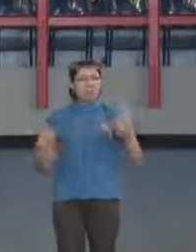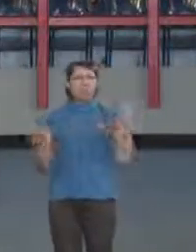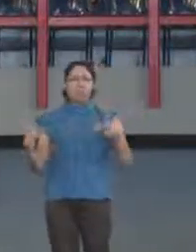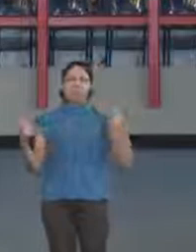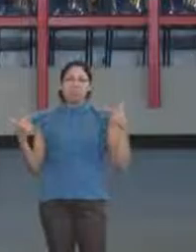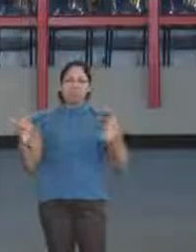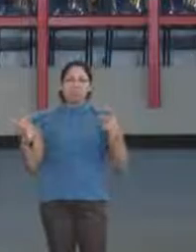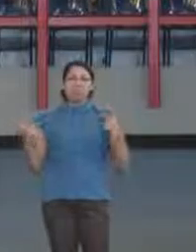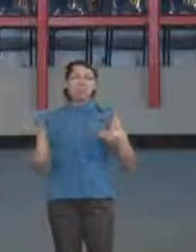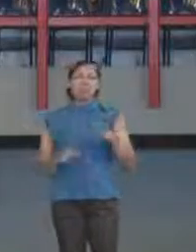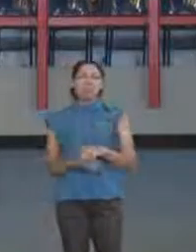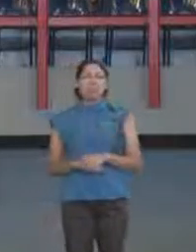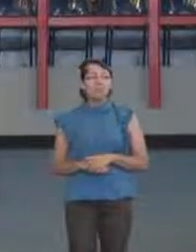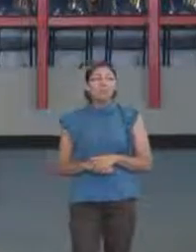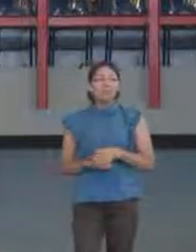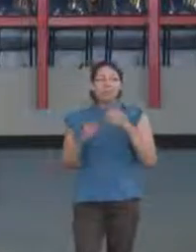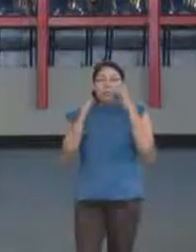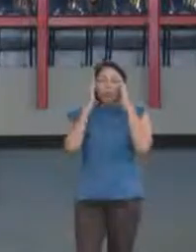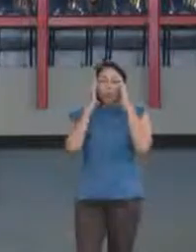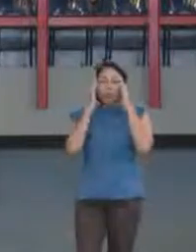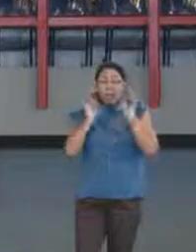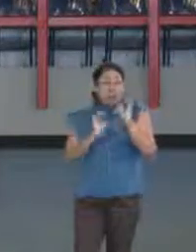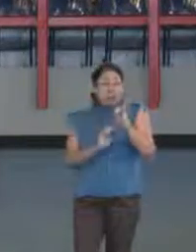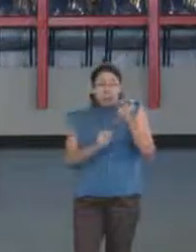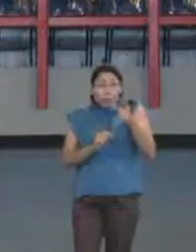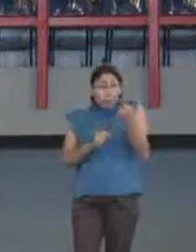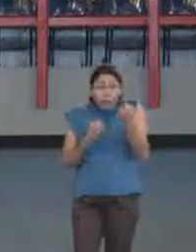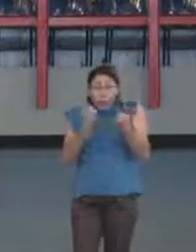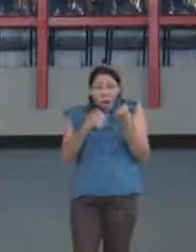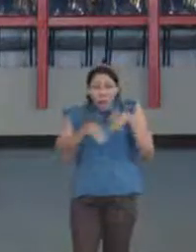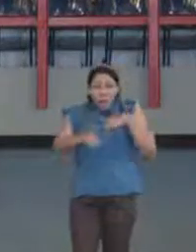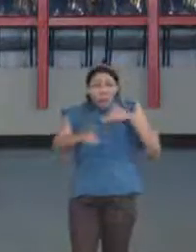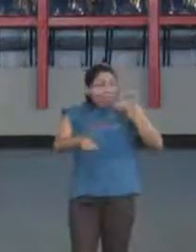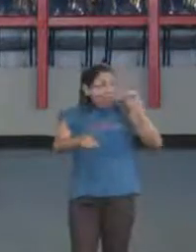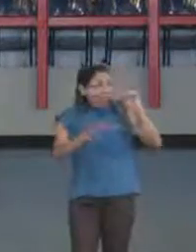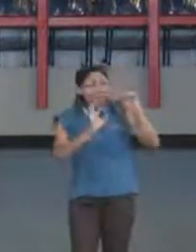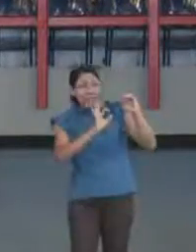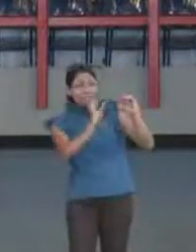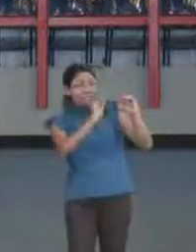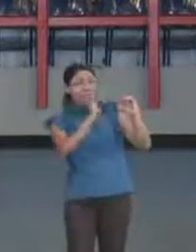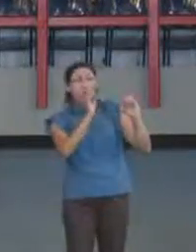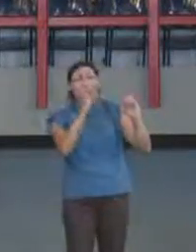andando, não precisava colocá-lo na média, porque ele não ia ter interferência nenhuma.